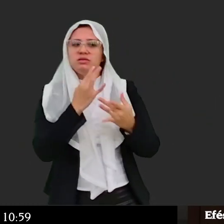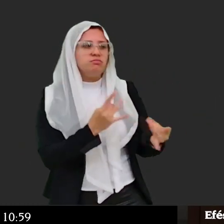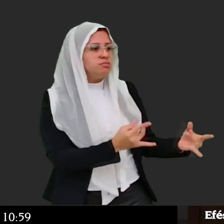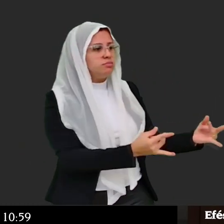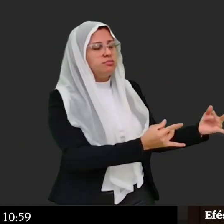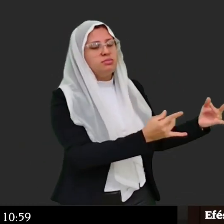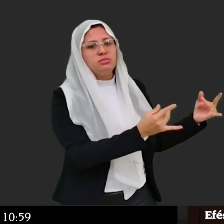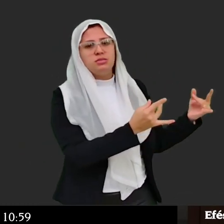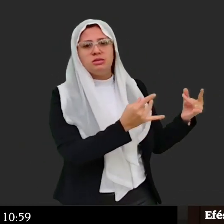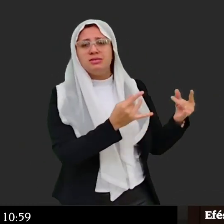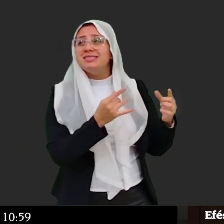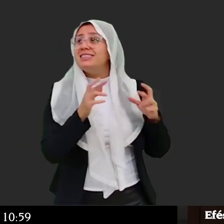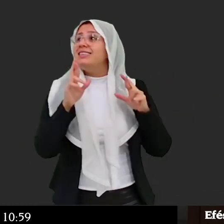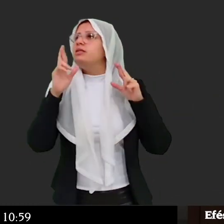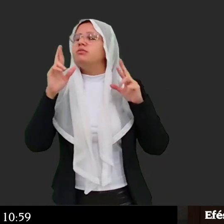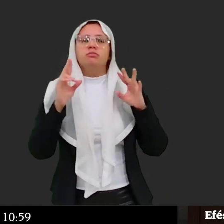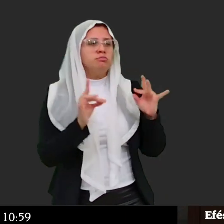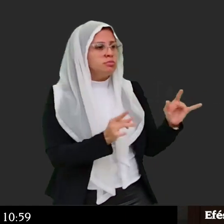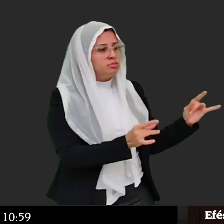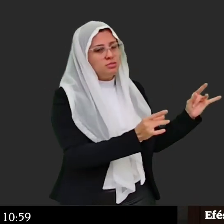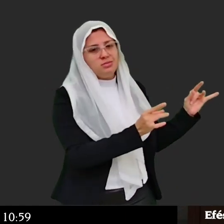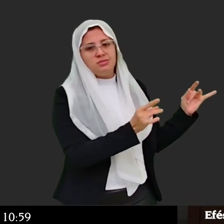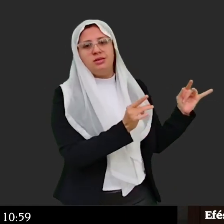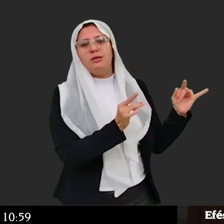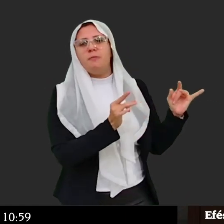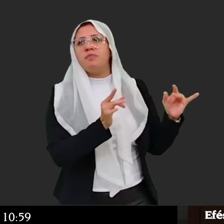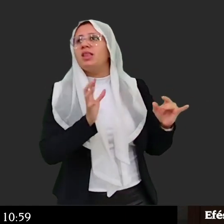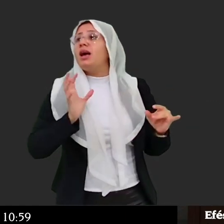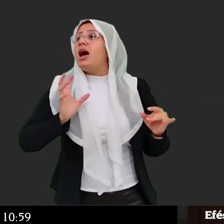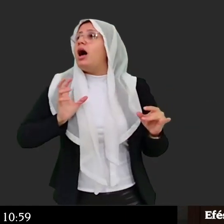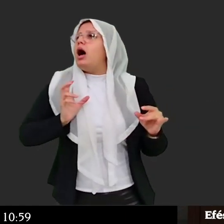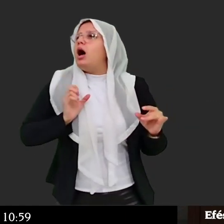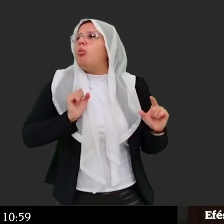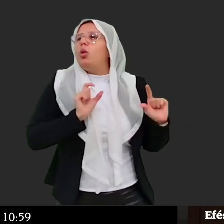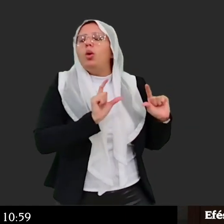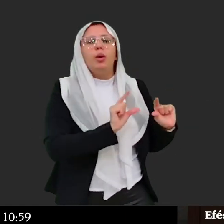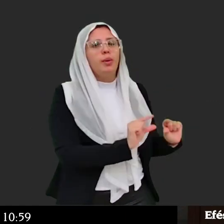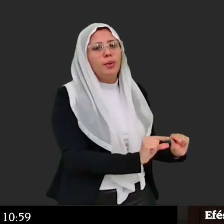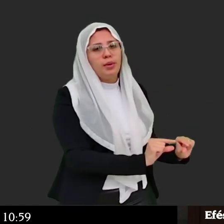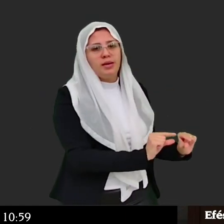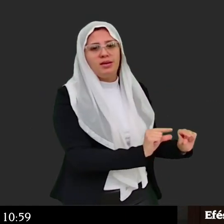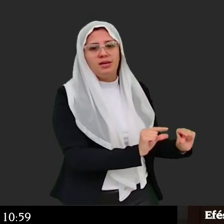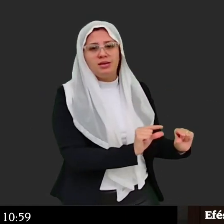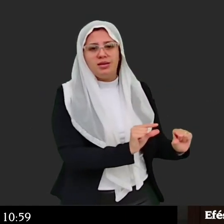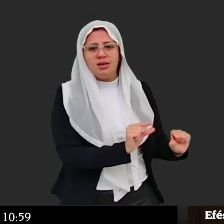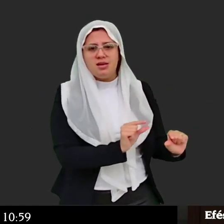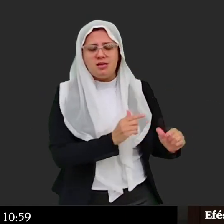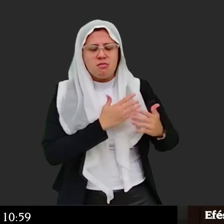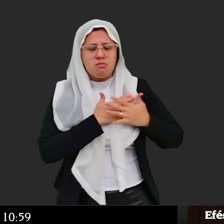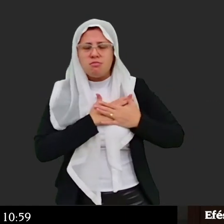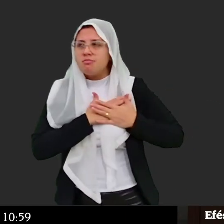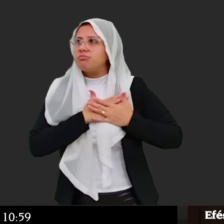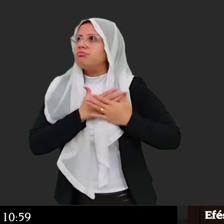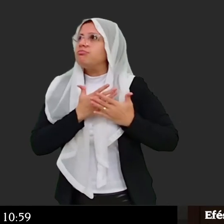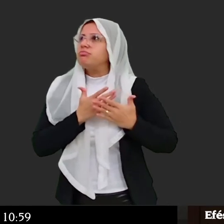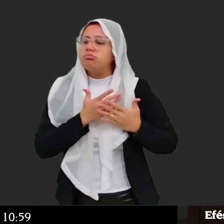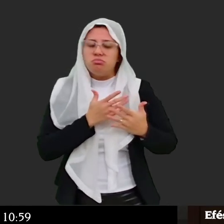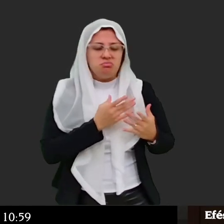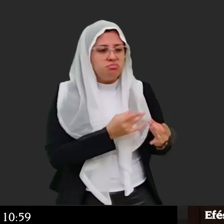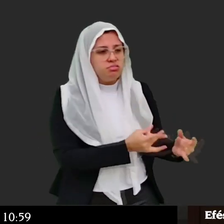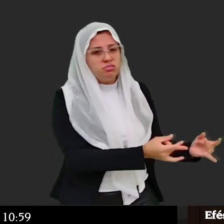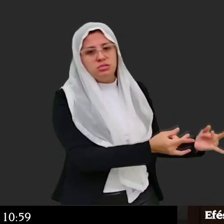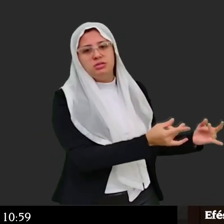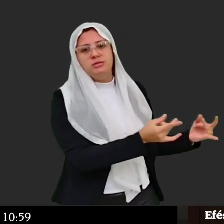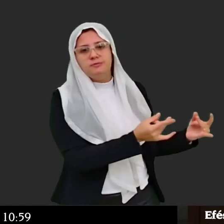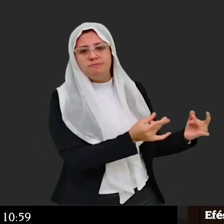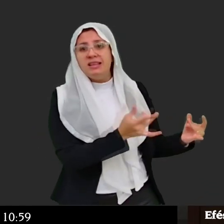rouba a nossa esperança, rouba nosso amor, rouba a nossa caridade, rouba o temor que tínhamos